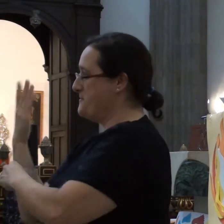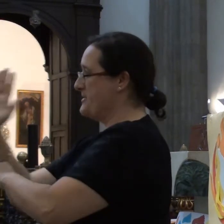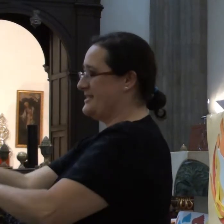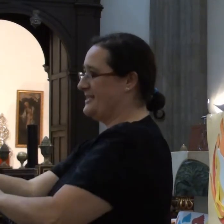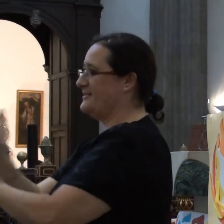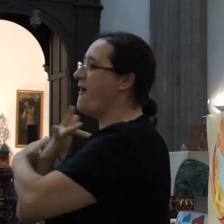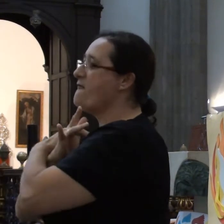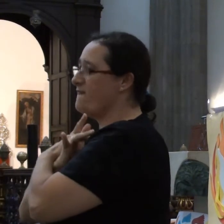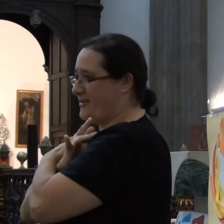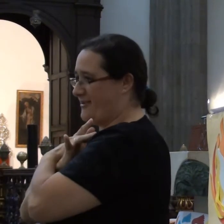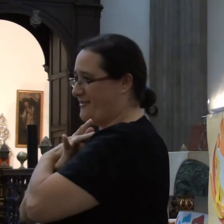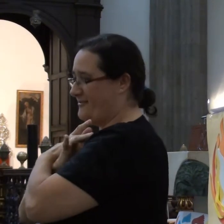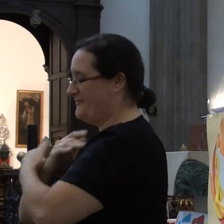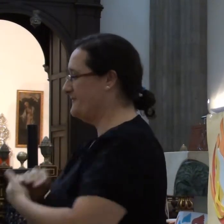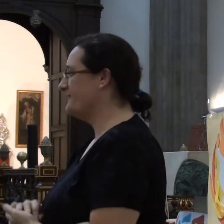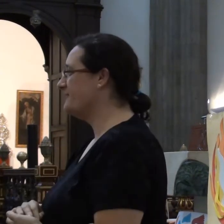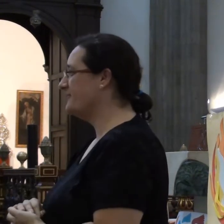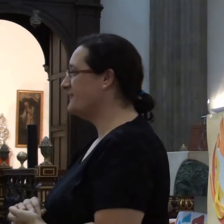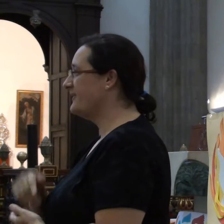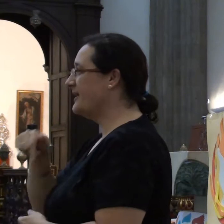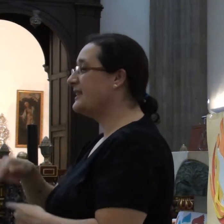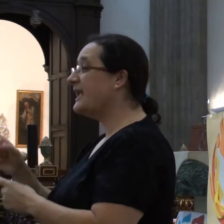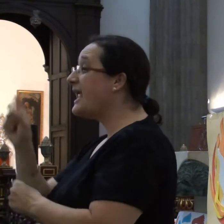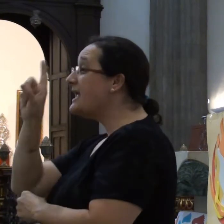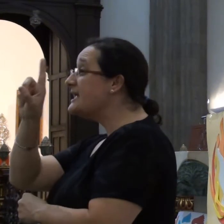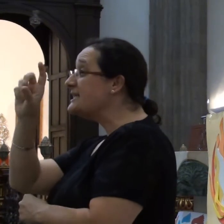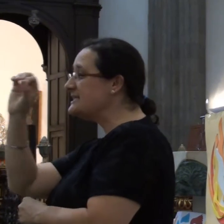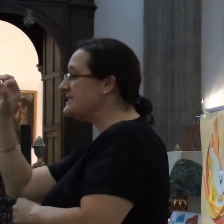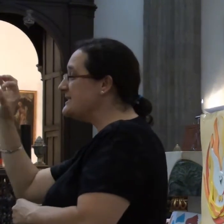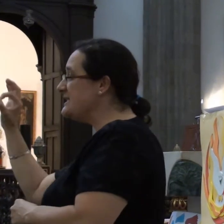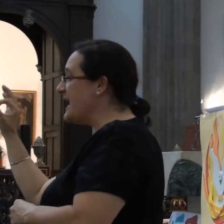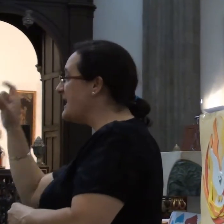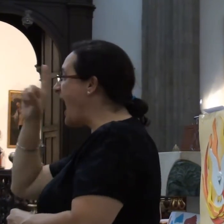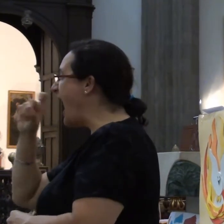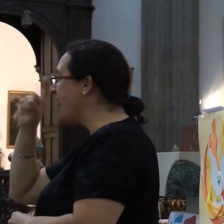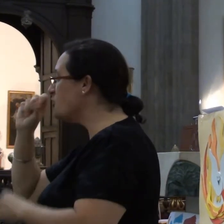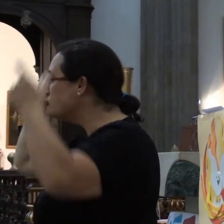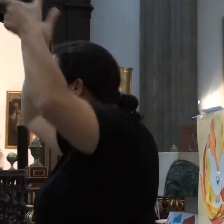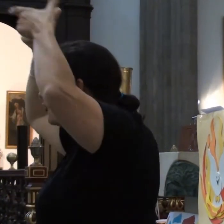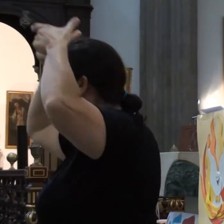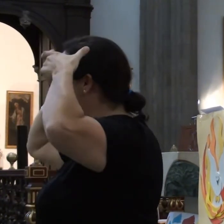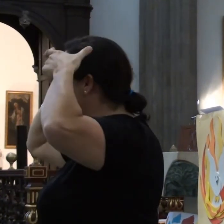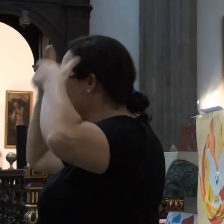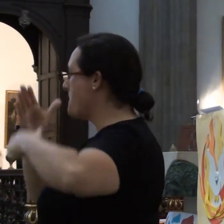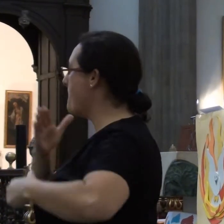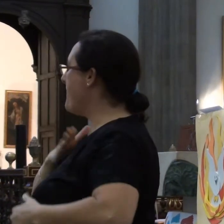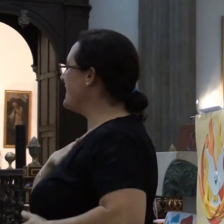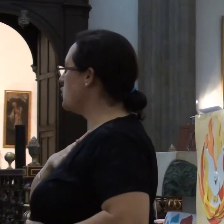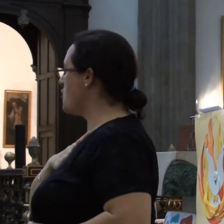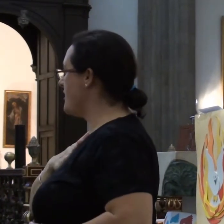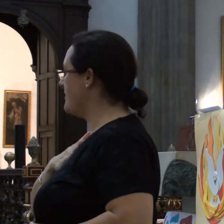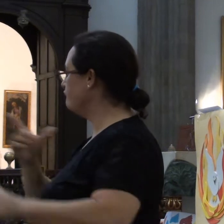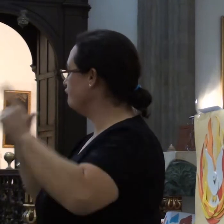Virgen del pino en el centenario de la coronación nuestra patrona está con